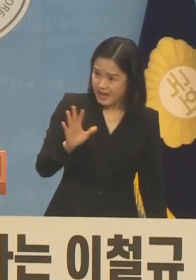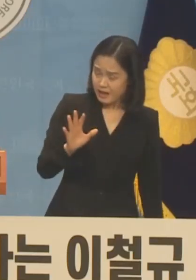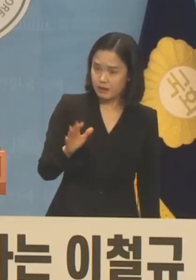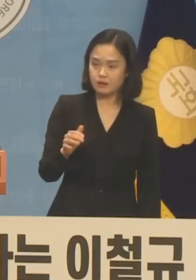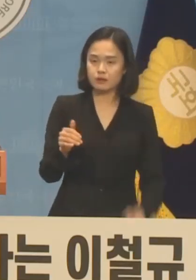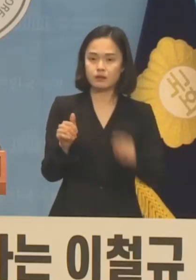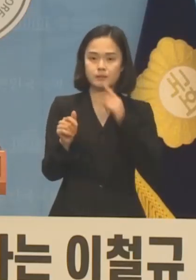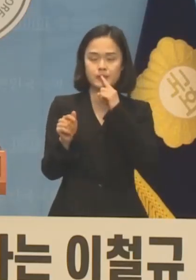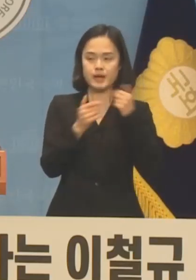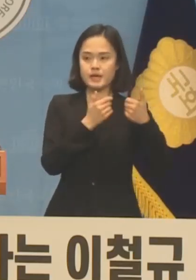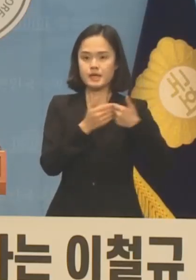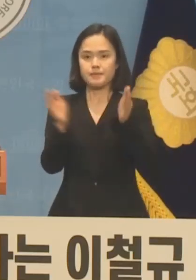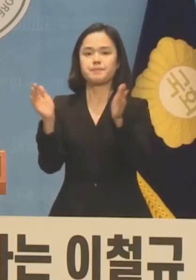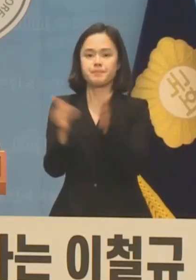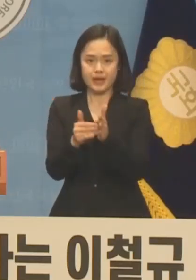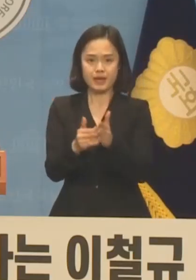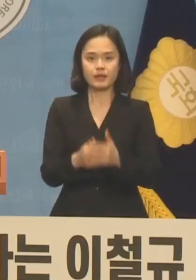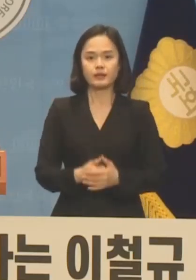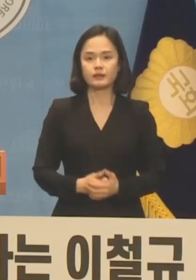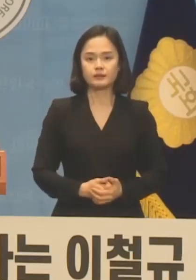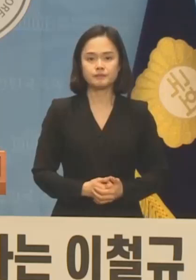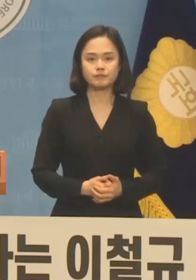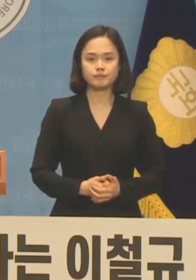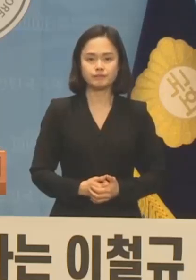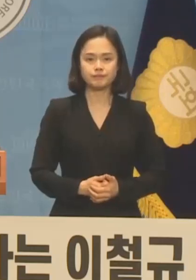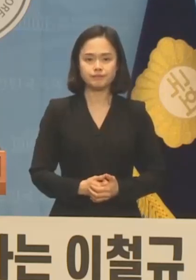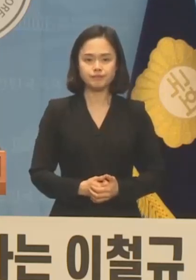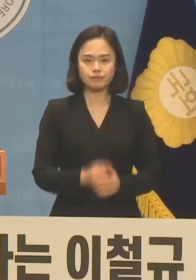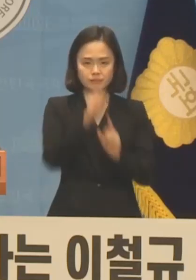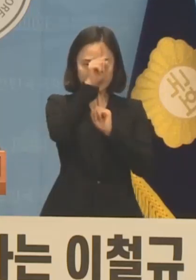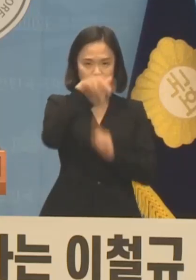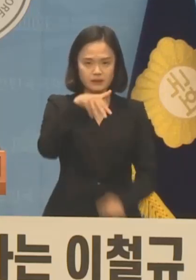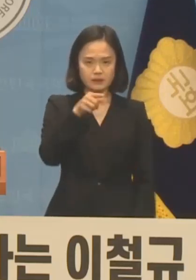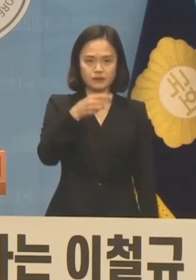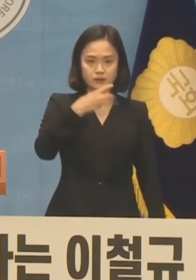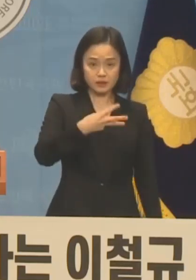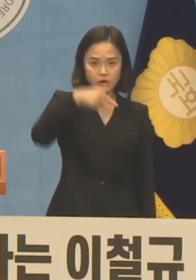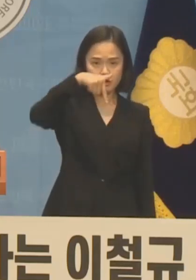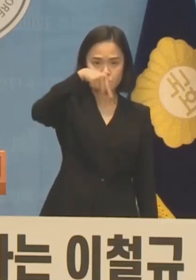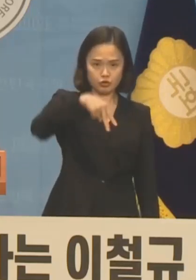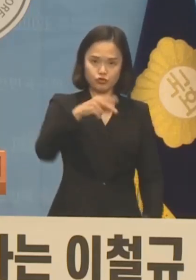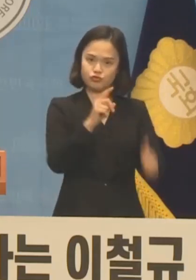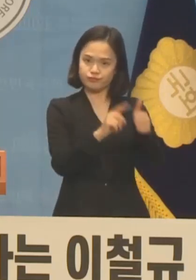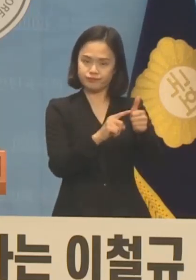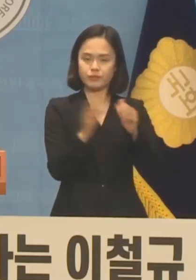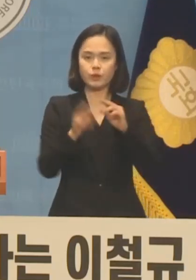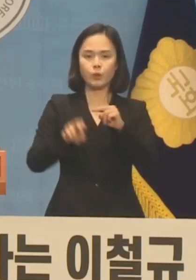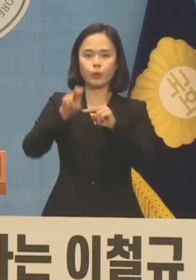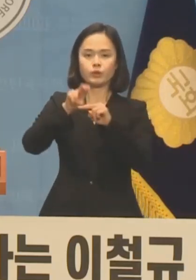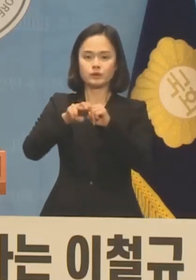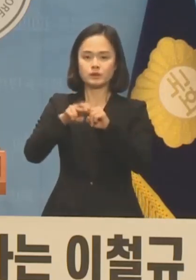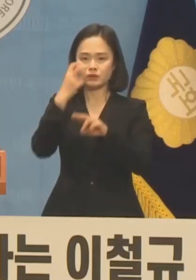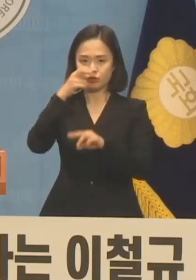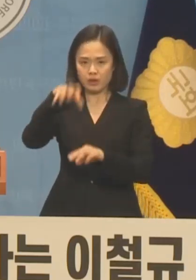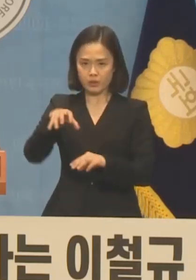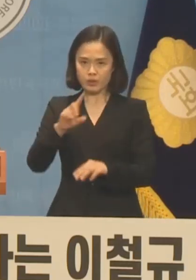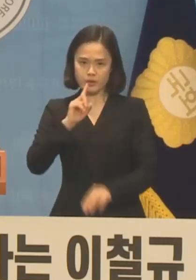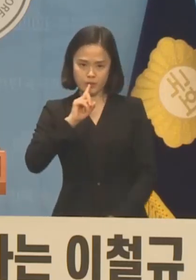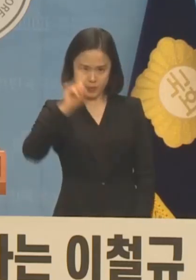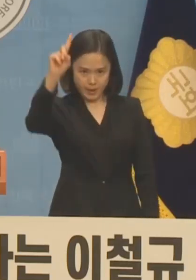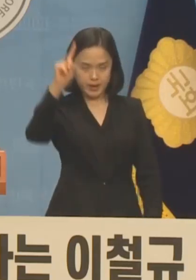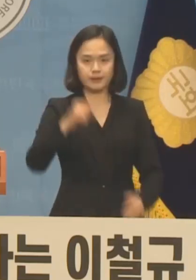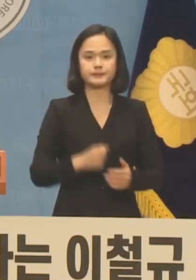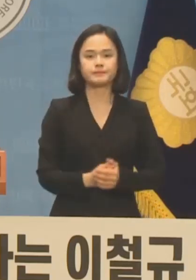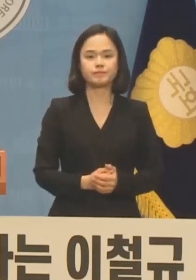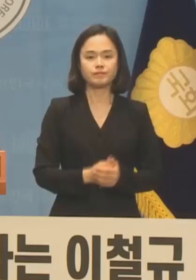알려졌습니다. 이에 다음의 혐의로 피고발인 이철규를 공수처에 고발합니다. 1. 직권남용